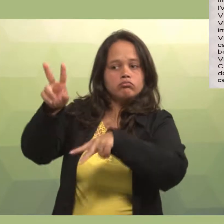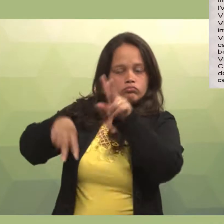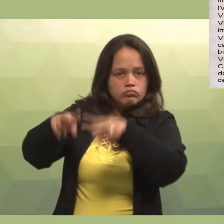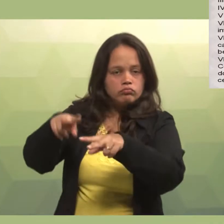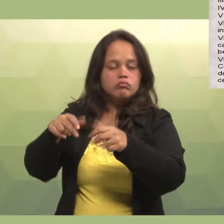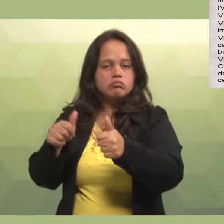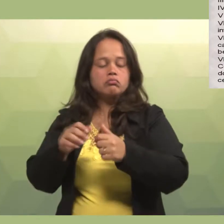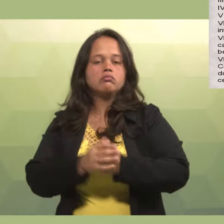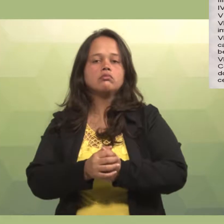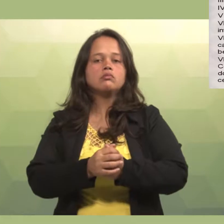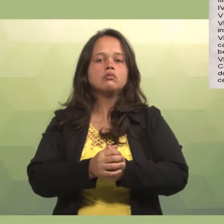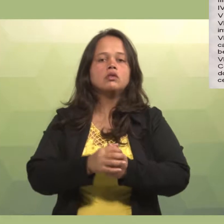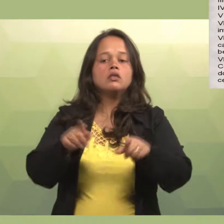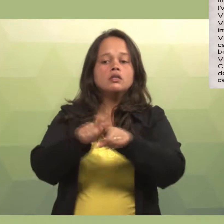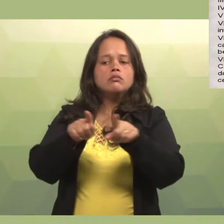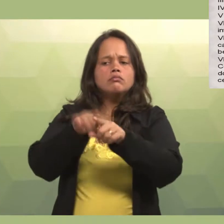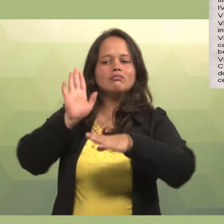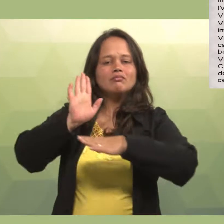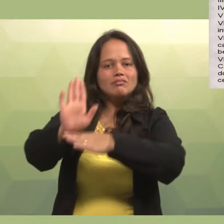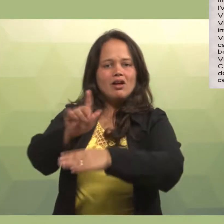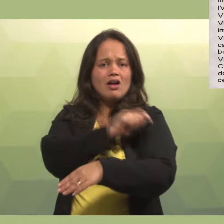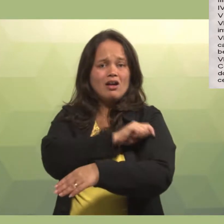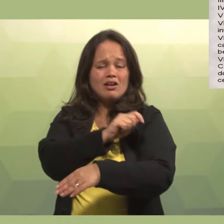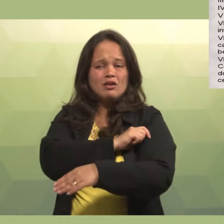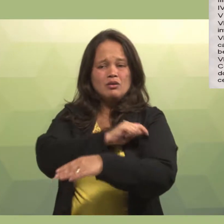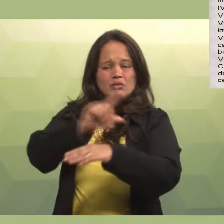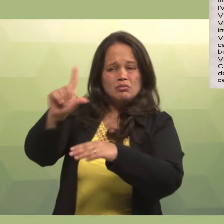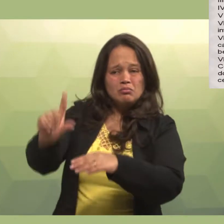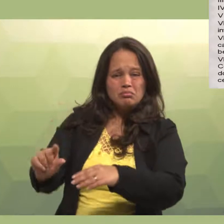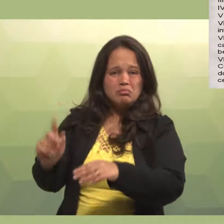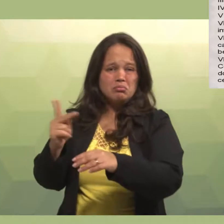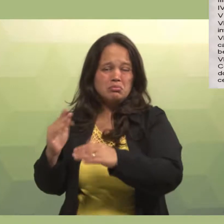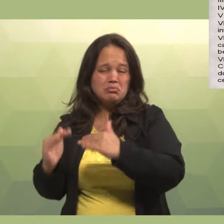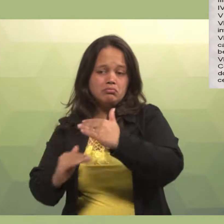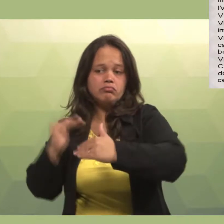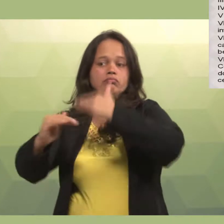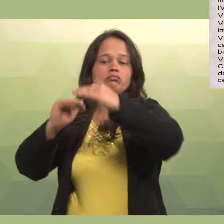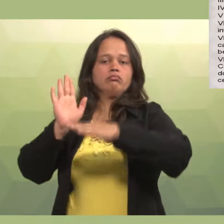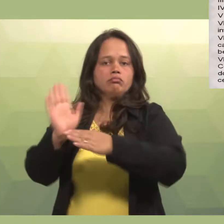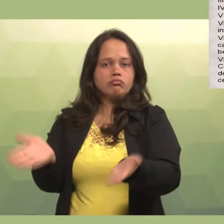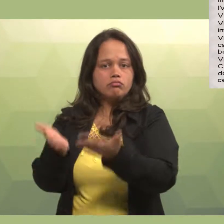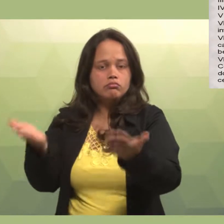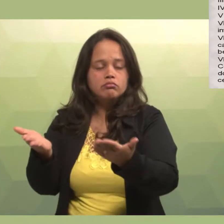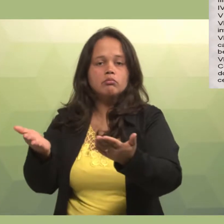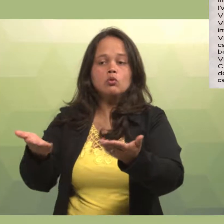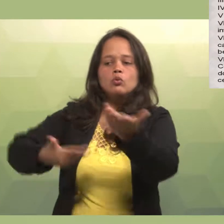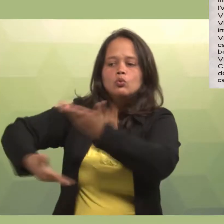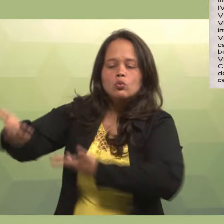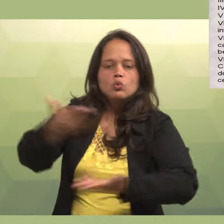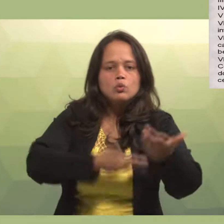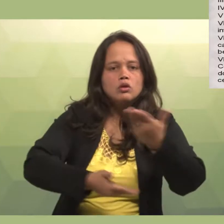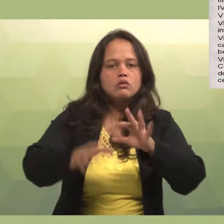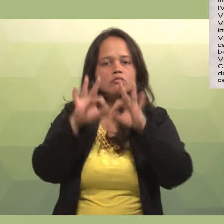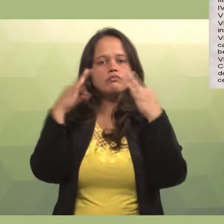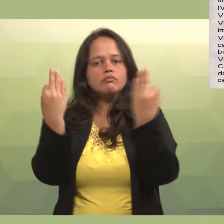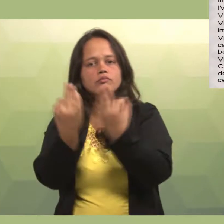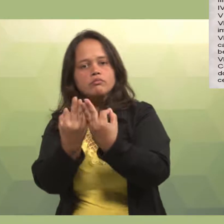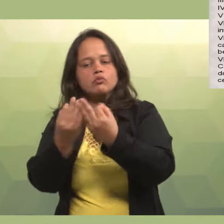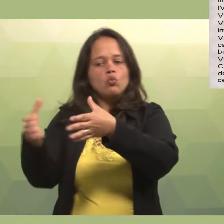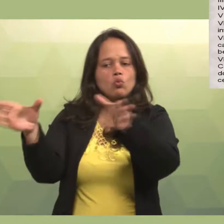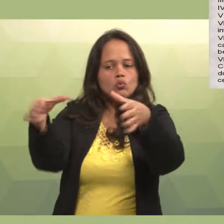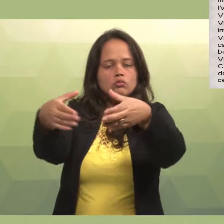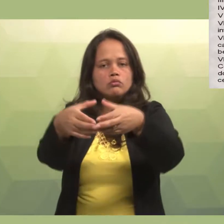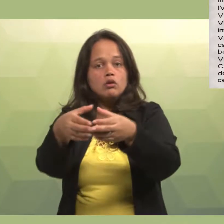e a comunidade, criando processos de integração da sociedade com a escola, informar pai e